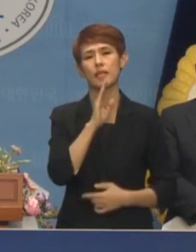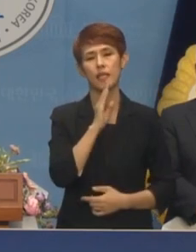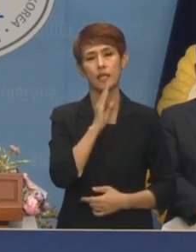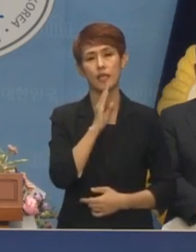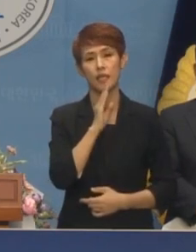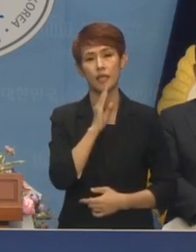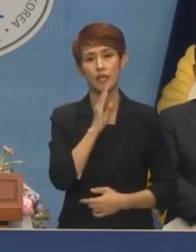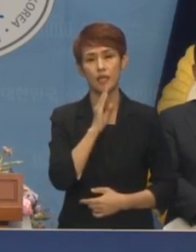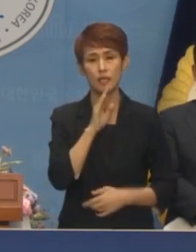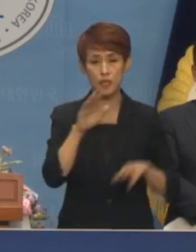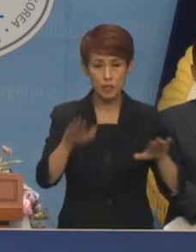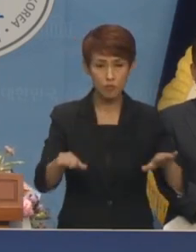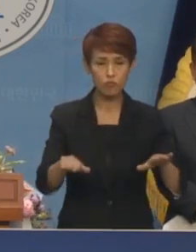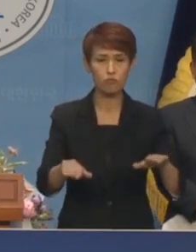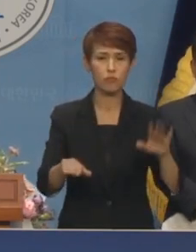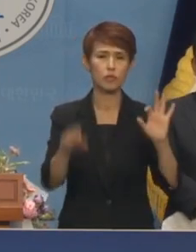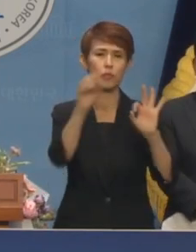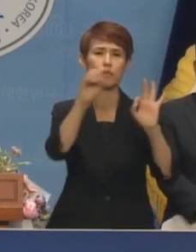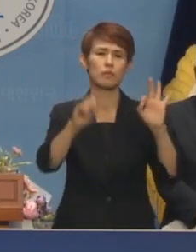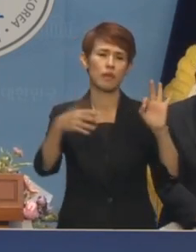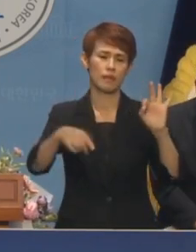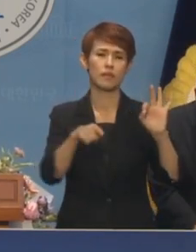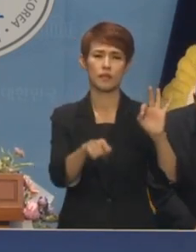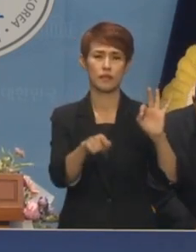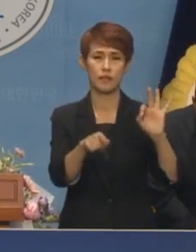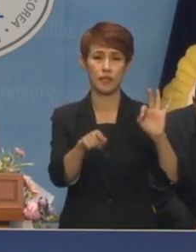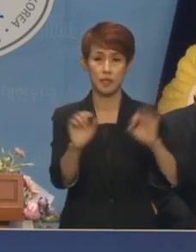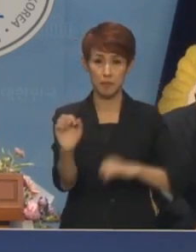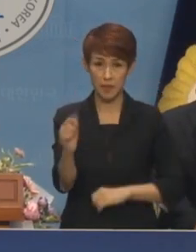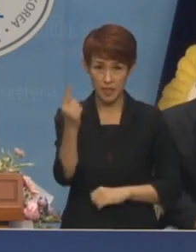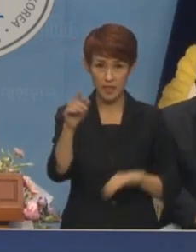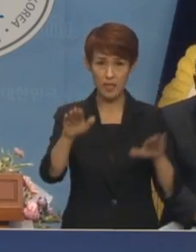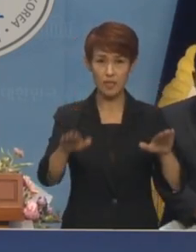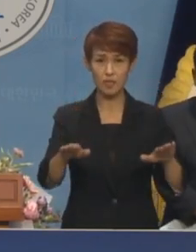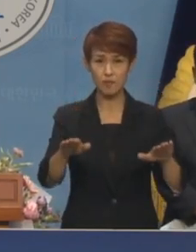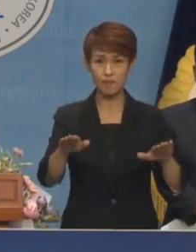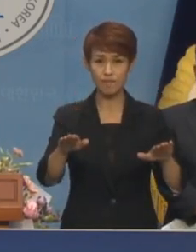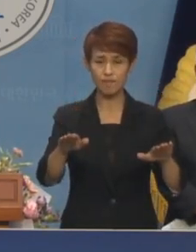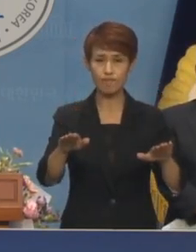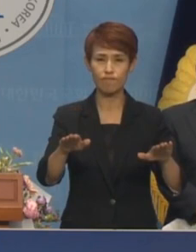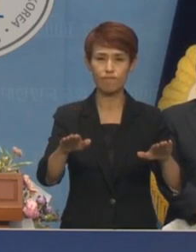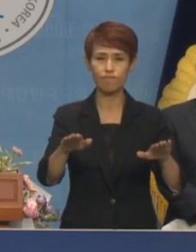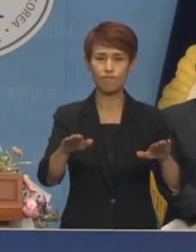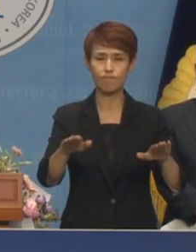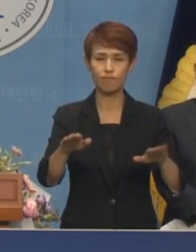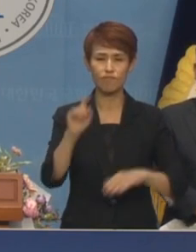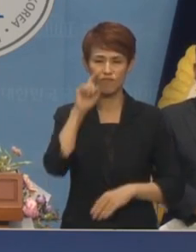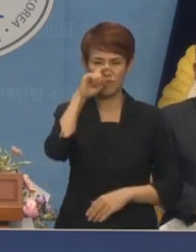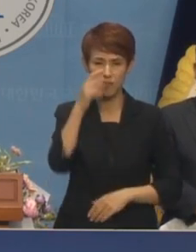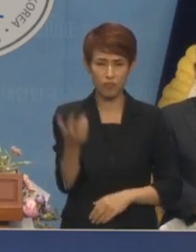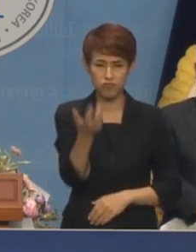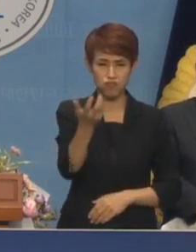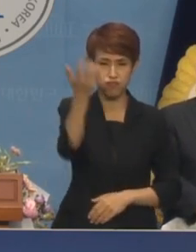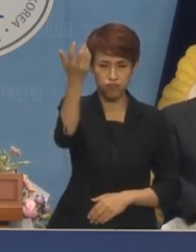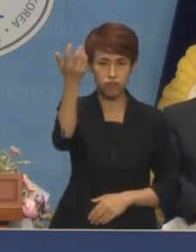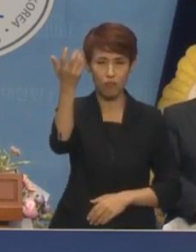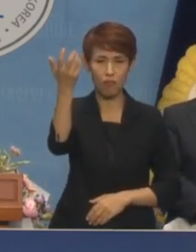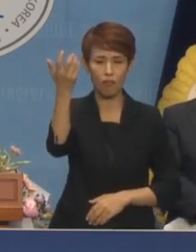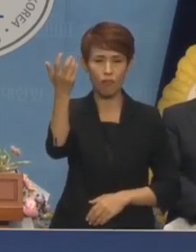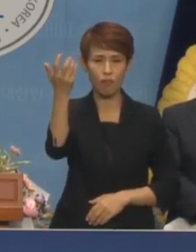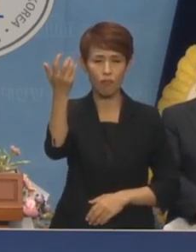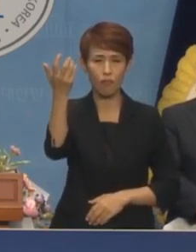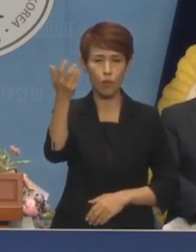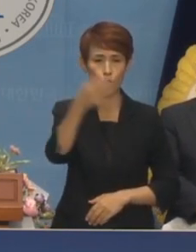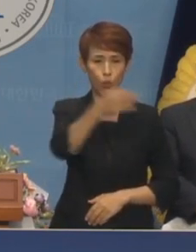지금 10%도 제대로 안 돼 있는 상황이라서 그러니까 지금은 온실가스를 공짜로 거의 배출하고 있는 상황이죠. 근데